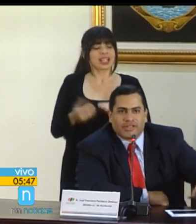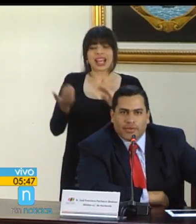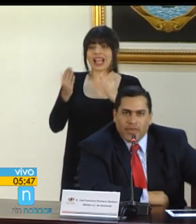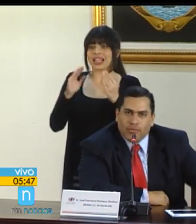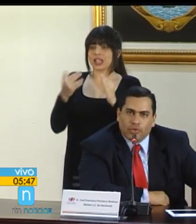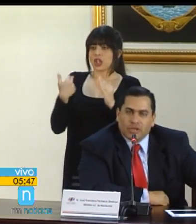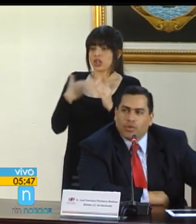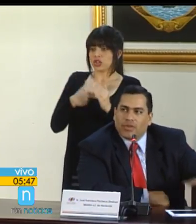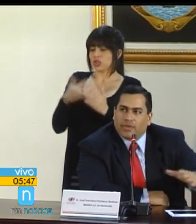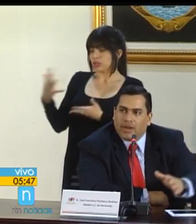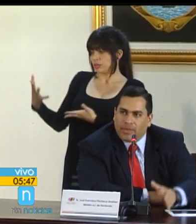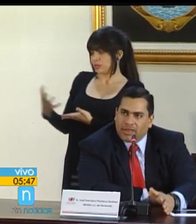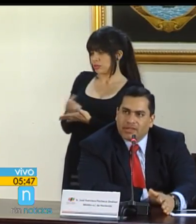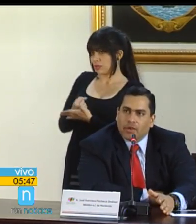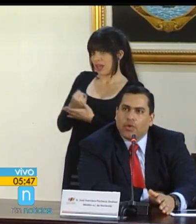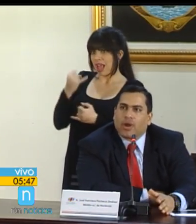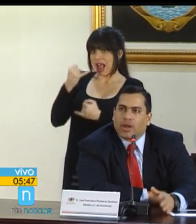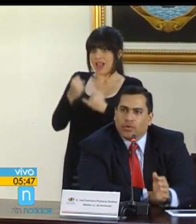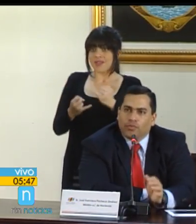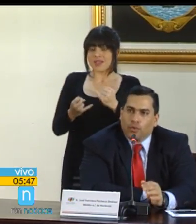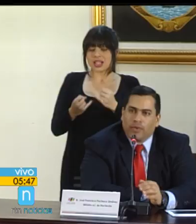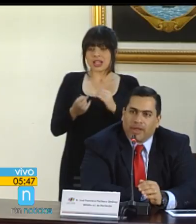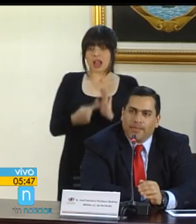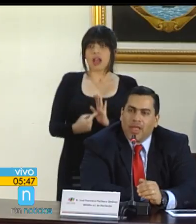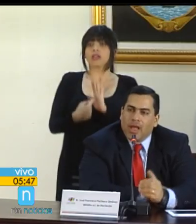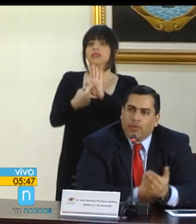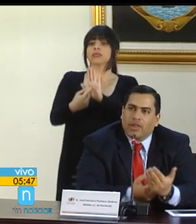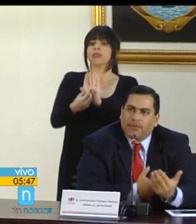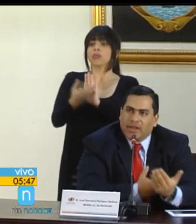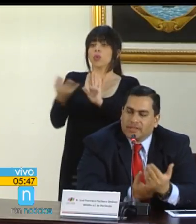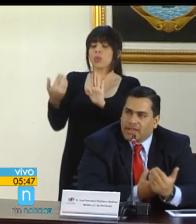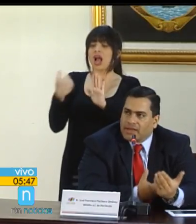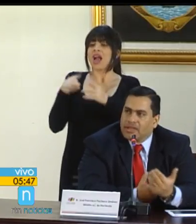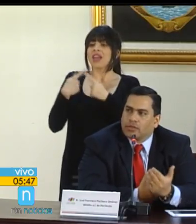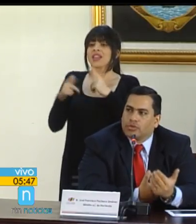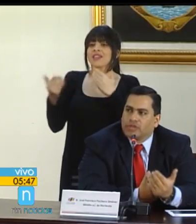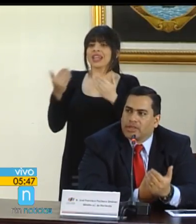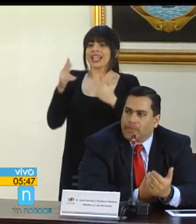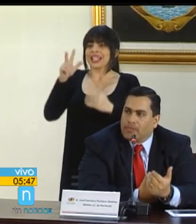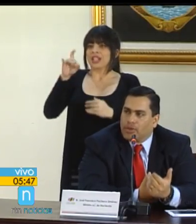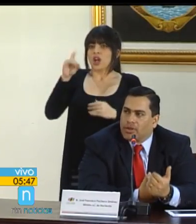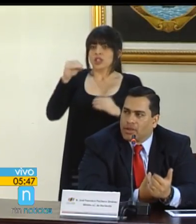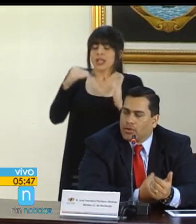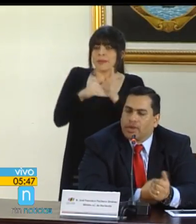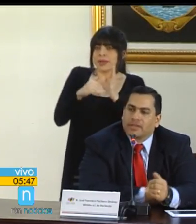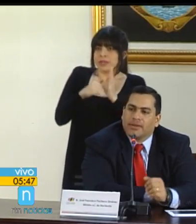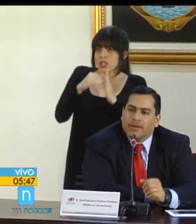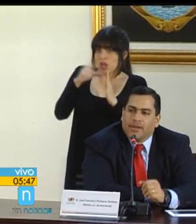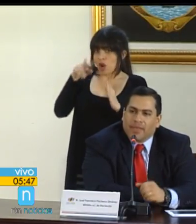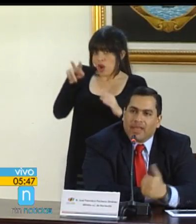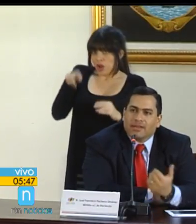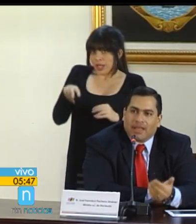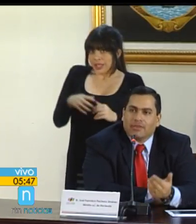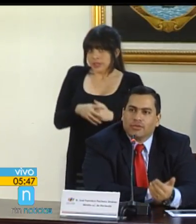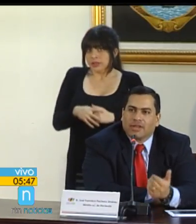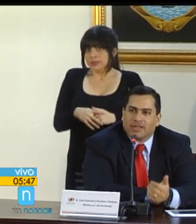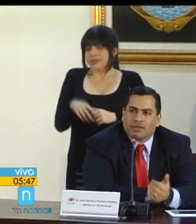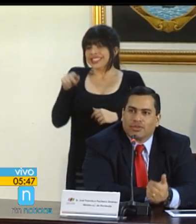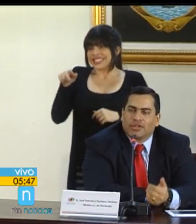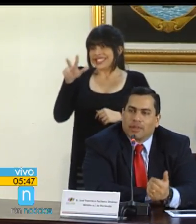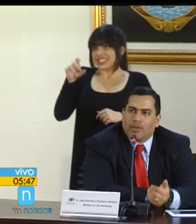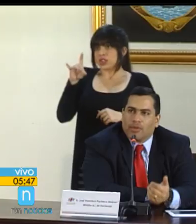nosotros recibimos y lo que finalmente salió a la luz pública, hay una diferencia de 380.000 millones de colones. De